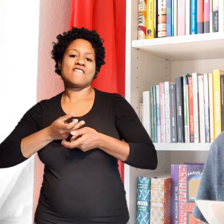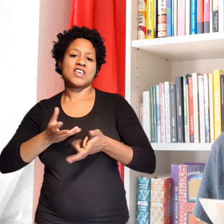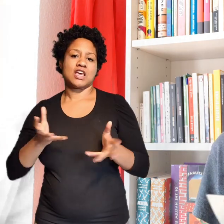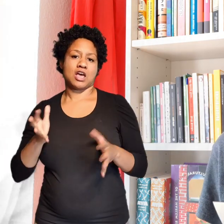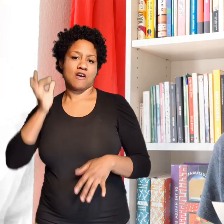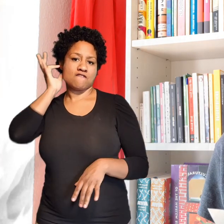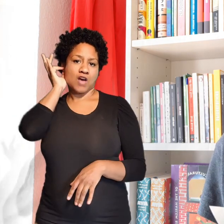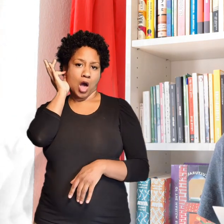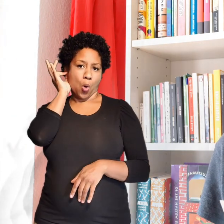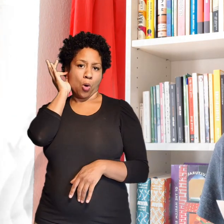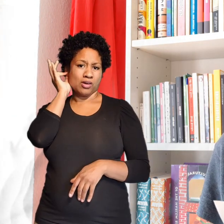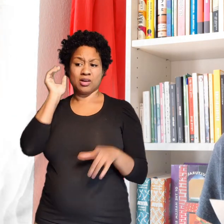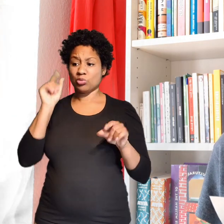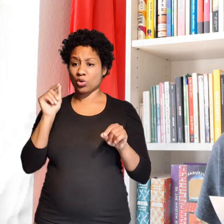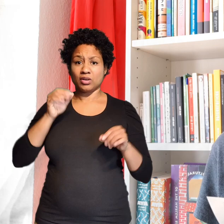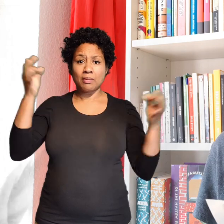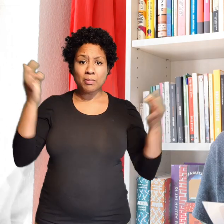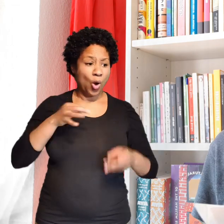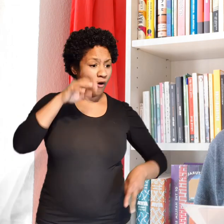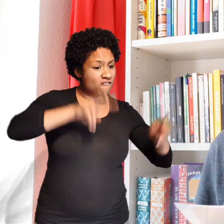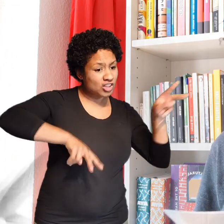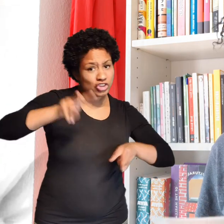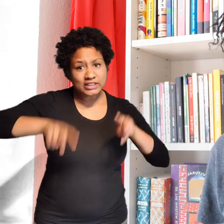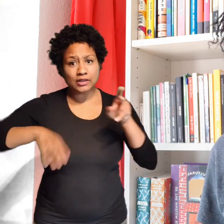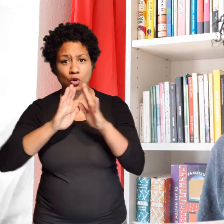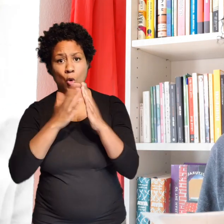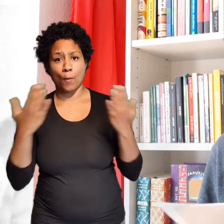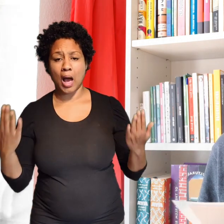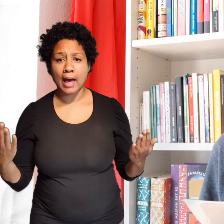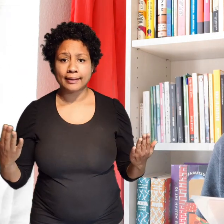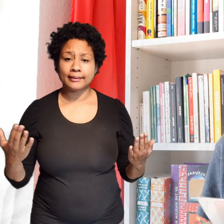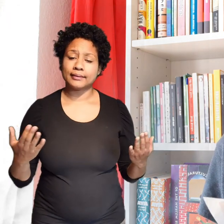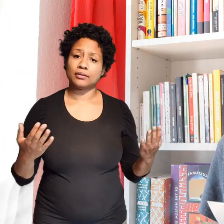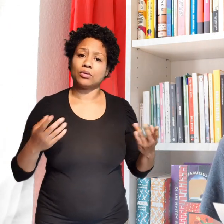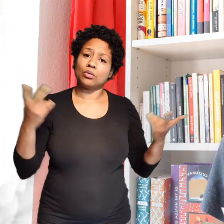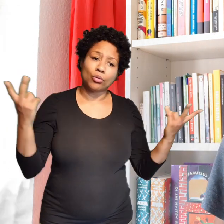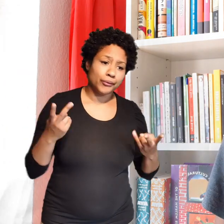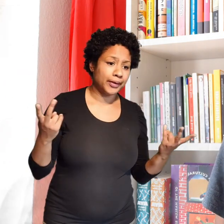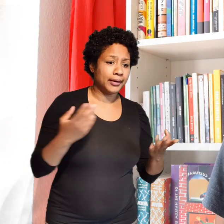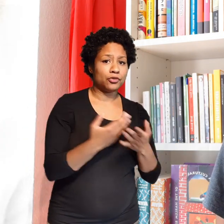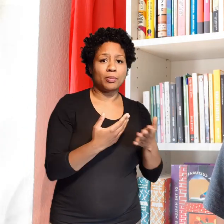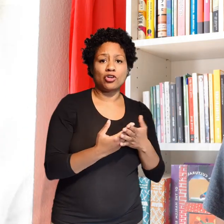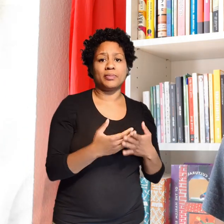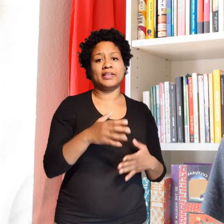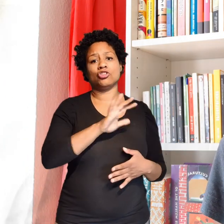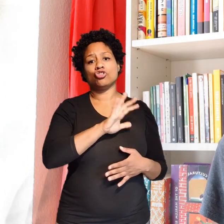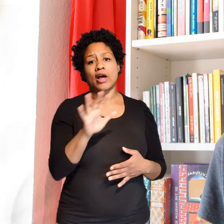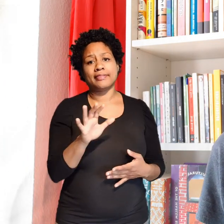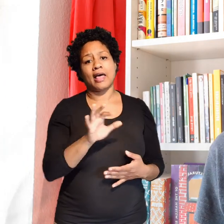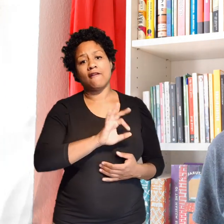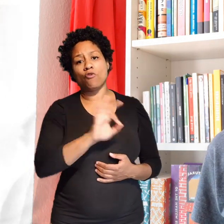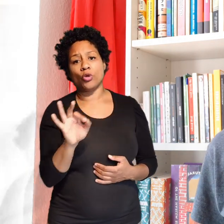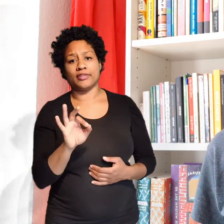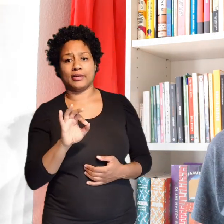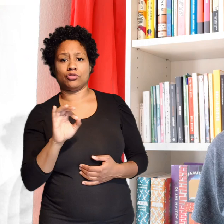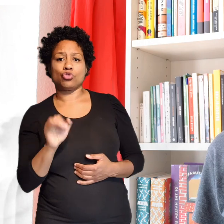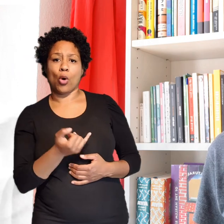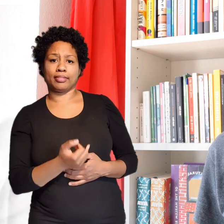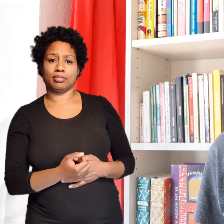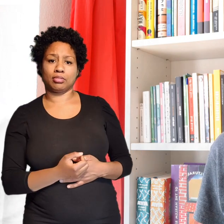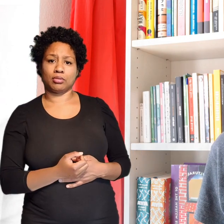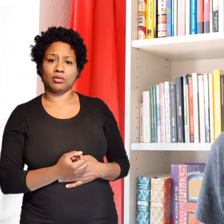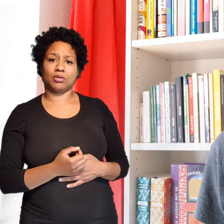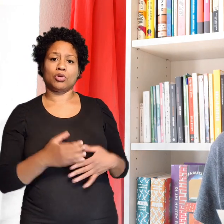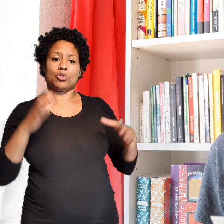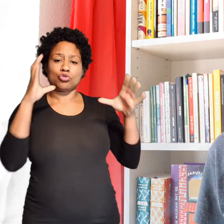diese verschiedenen Romane geben und auch für jene von Chantal Fleur St. John, Schwarz Rund, Noah